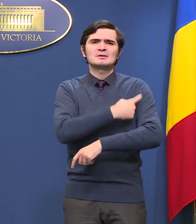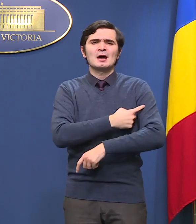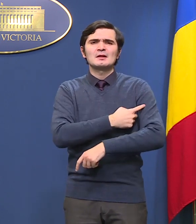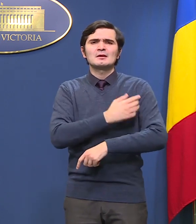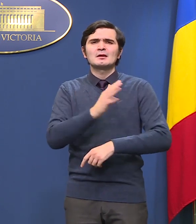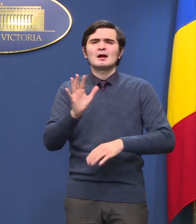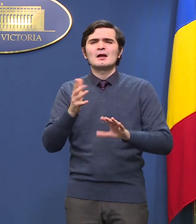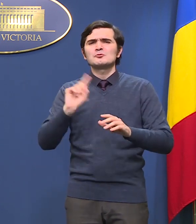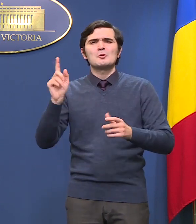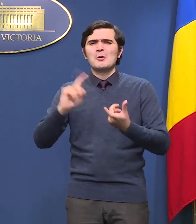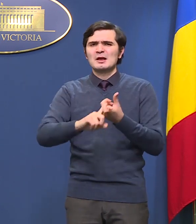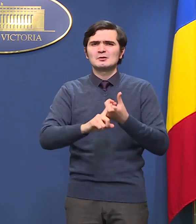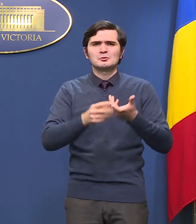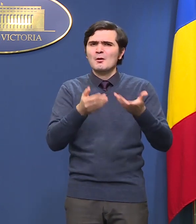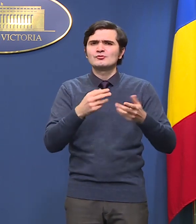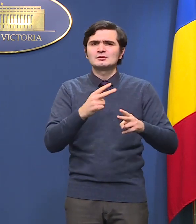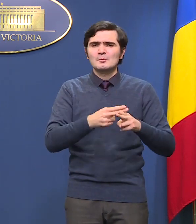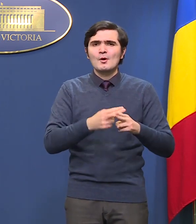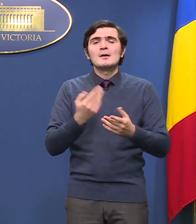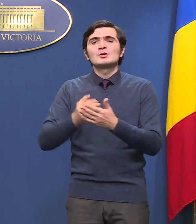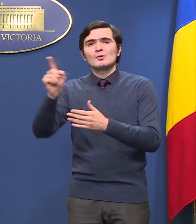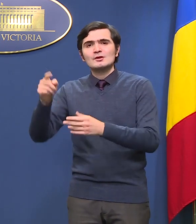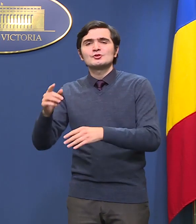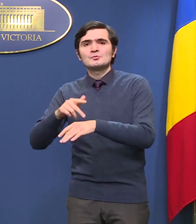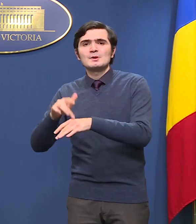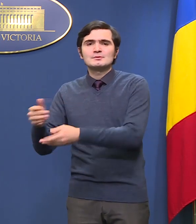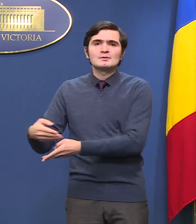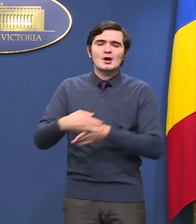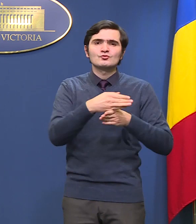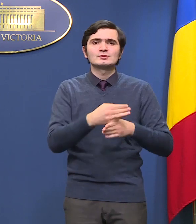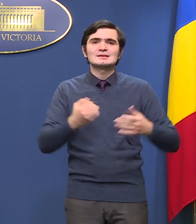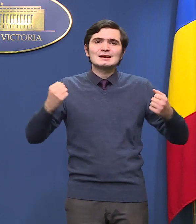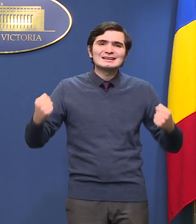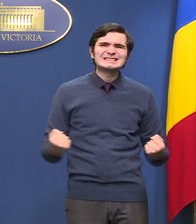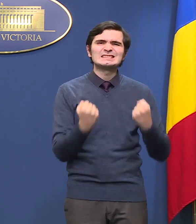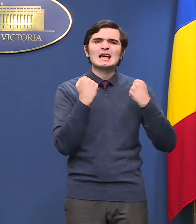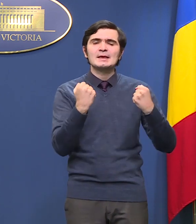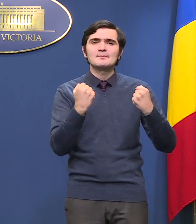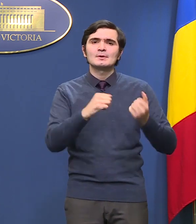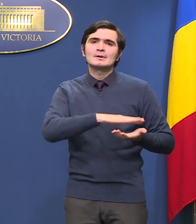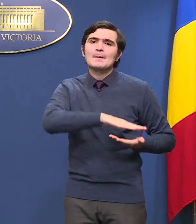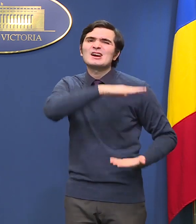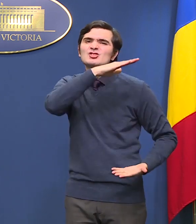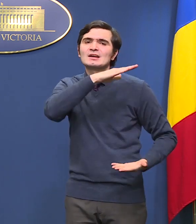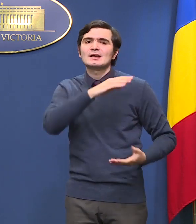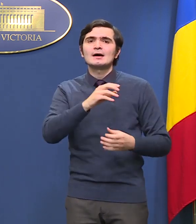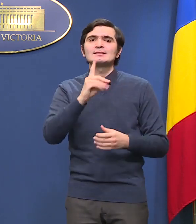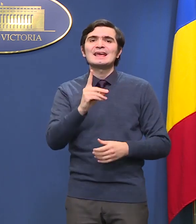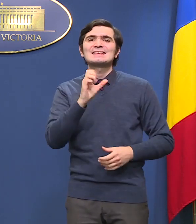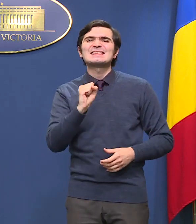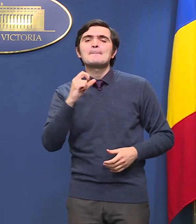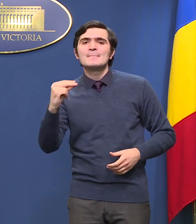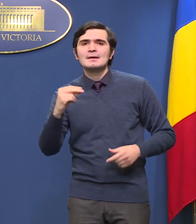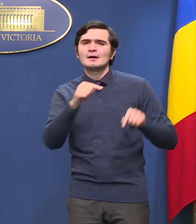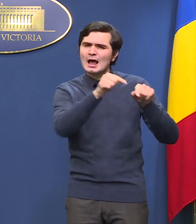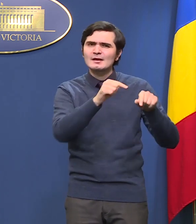linie, pentru a putea să întărim capacitatea direcțiilor de sănătate publică, care sunt extrem de greu încercate și care trebuie